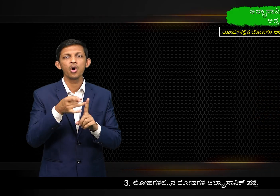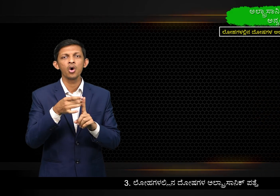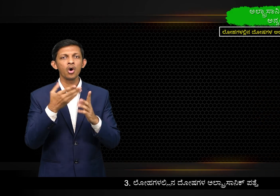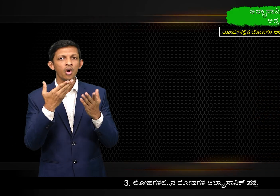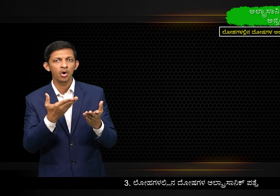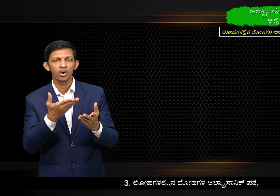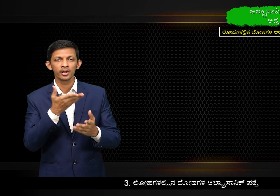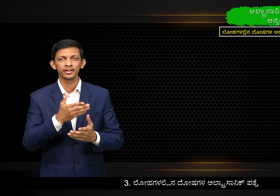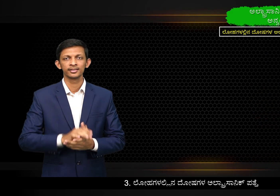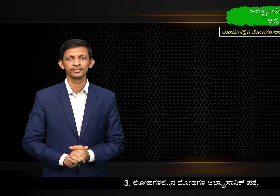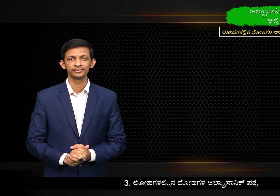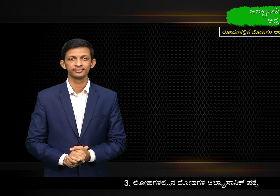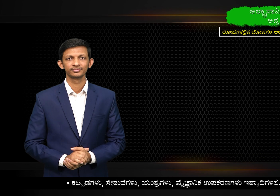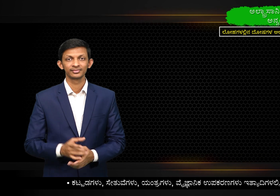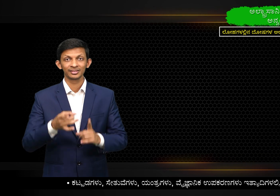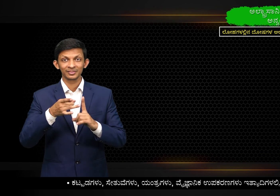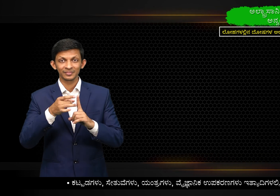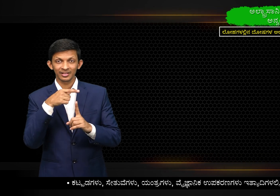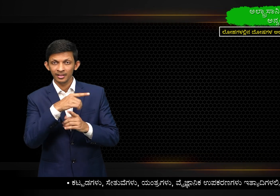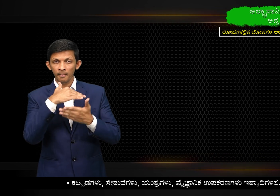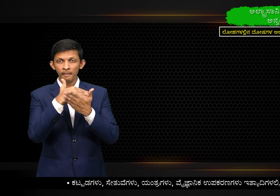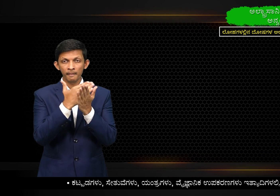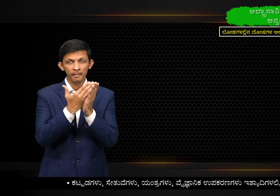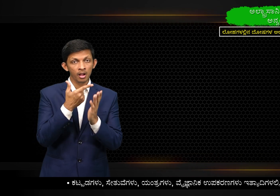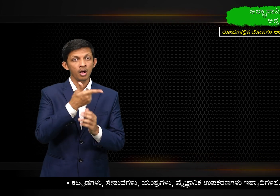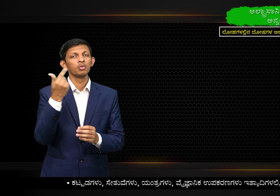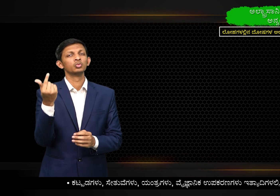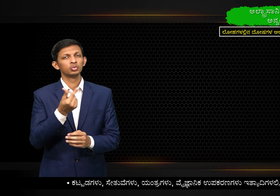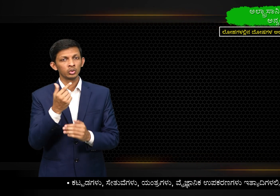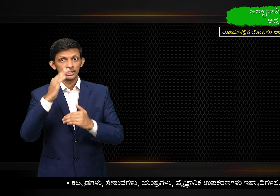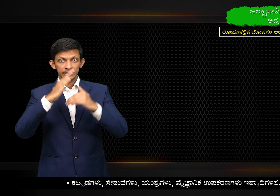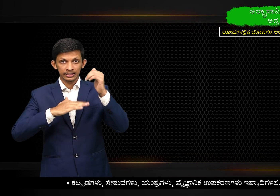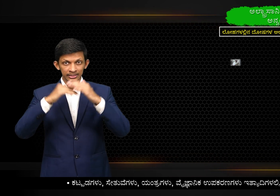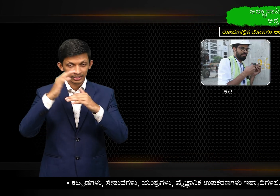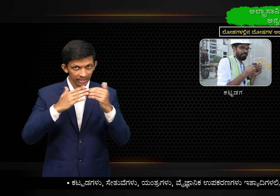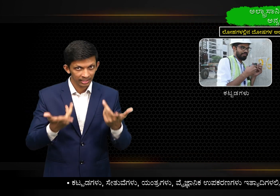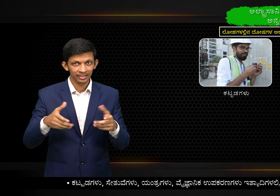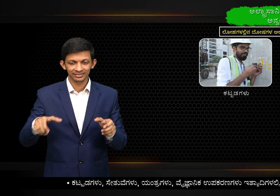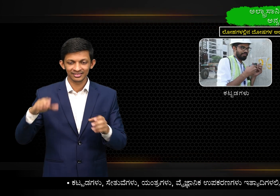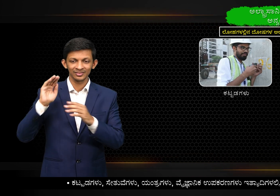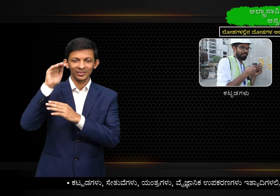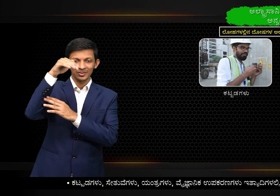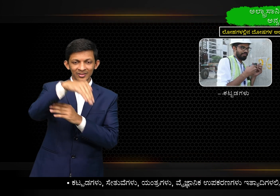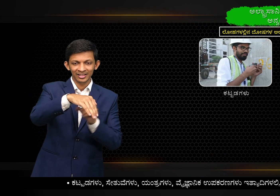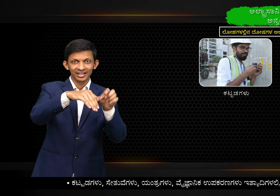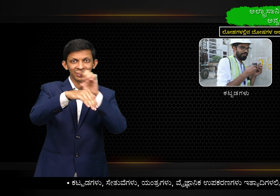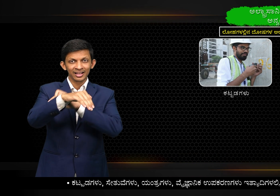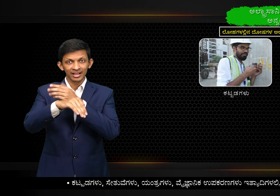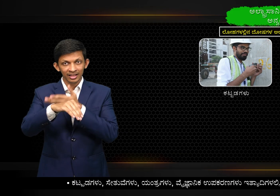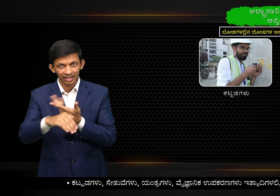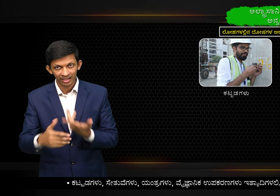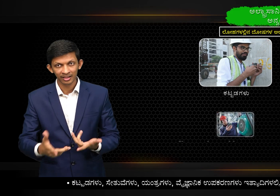ಲೋಹಗಳಲ್ಲಿನ ದೋಷಗಳ ಅಲ್ಟ್ರಾಸಾನಿಕ್ ಪತ್ತೆ. ಕಟ್ಟಡಗಳು, ಸೇತುವೆಗಳು, ಯಂತ್ರಗಳು, ವೈಜ್ಞಾನಿಕ ಉಪಕರಣಗಳು